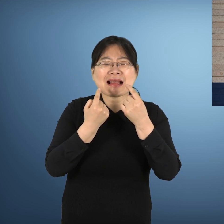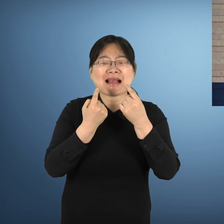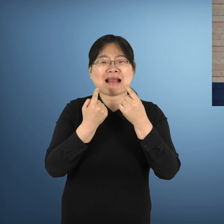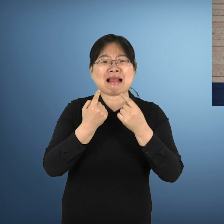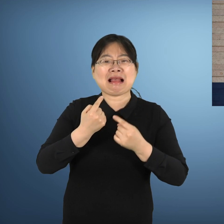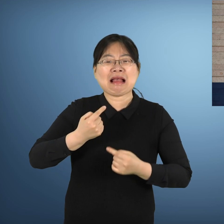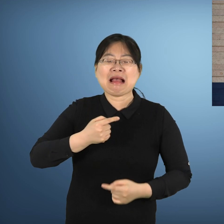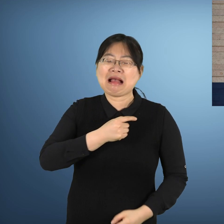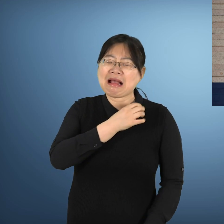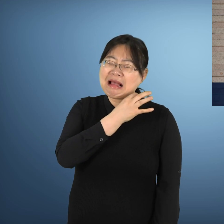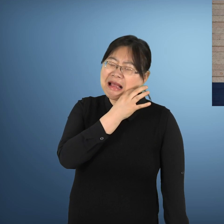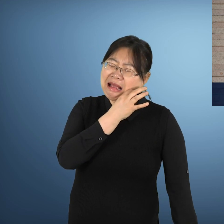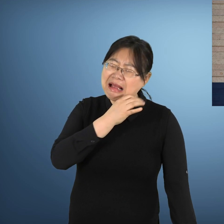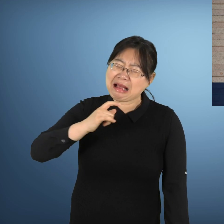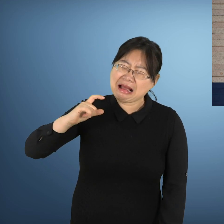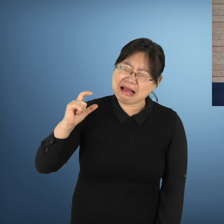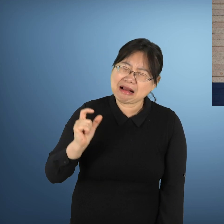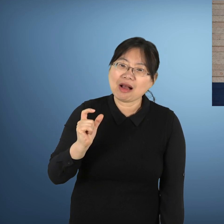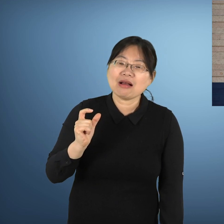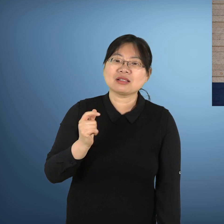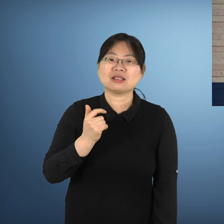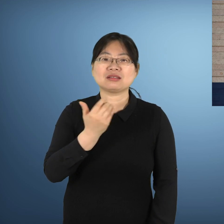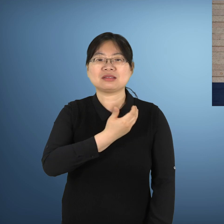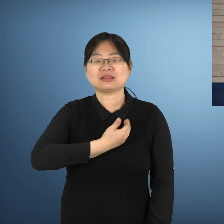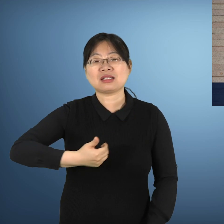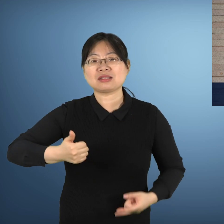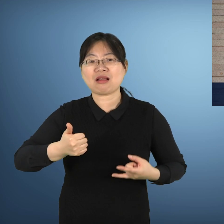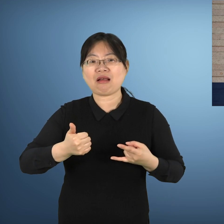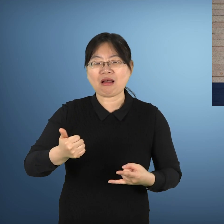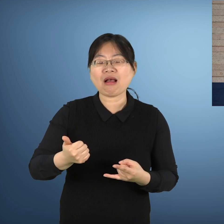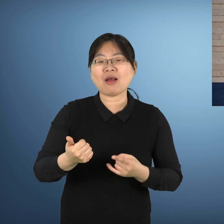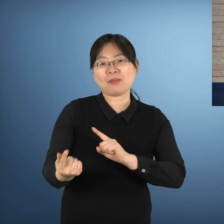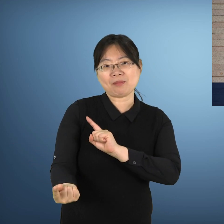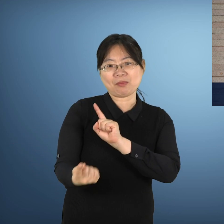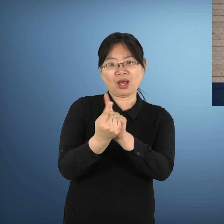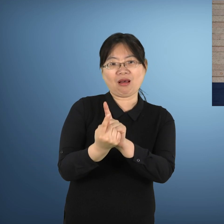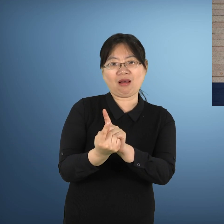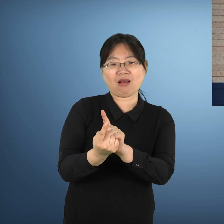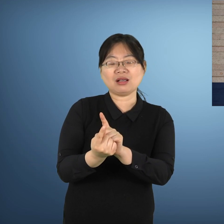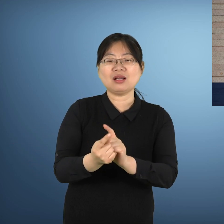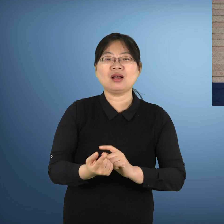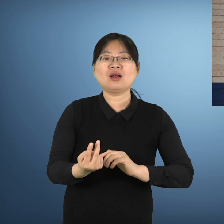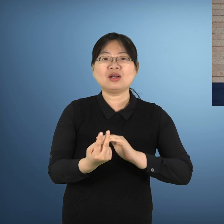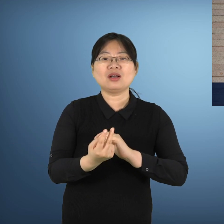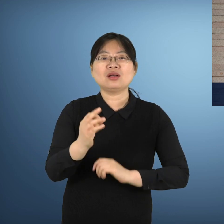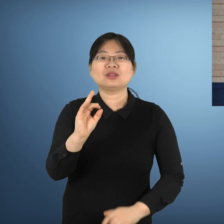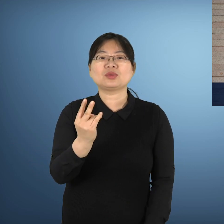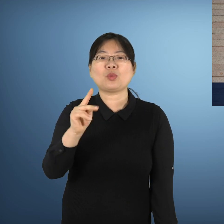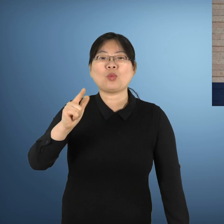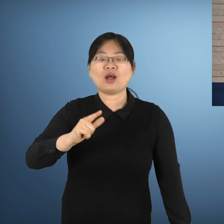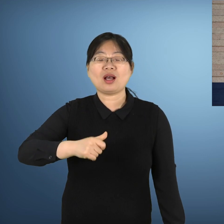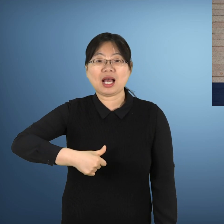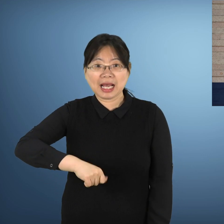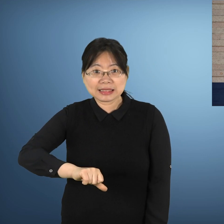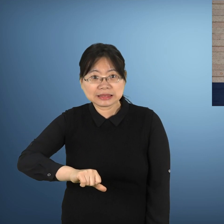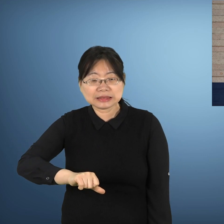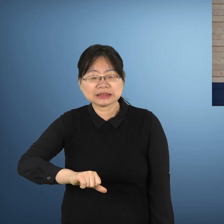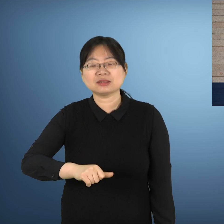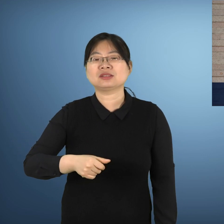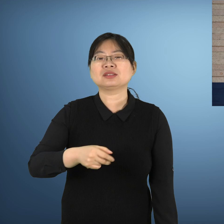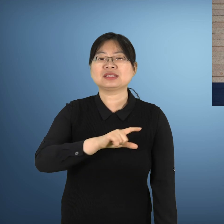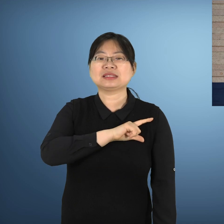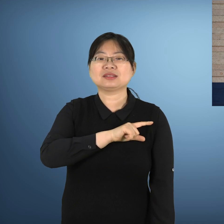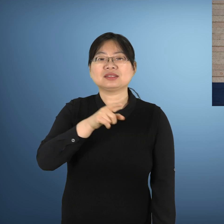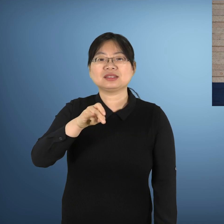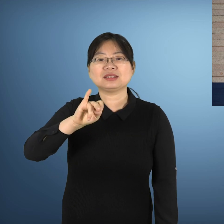있는 수치심으로 가득한 제자에게 나타나셔서 요한의 아들 시몬아 라고